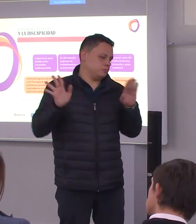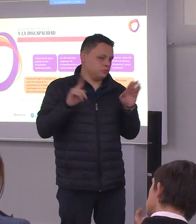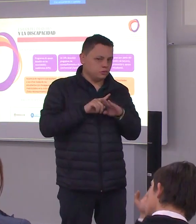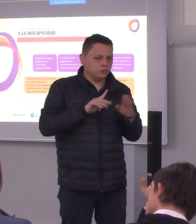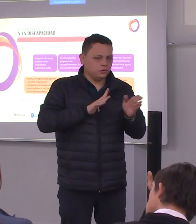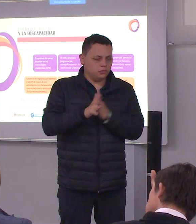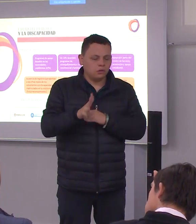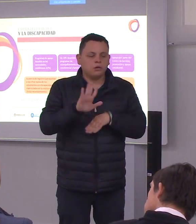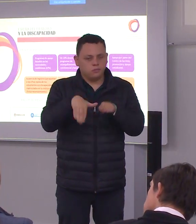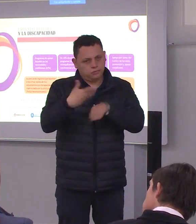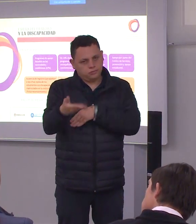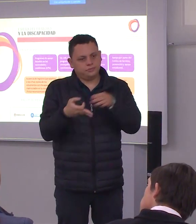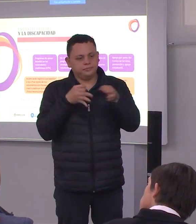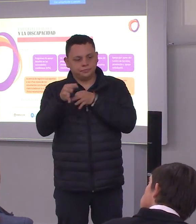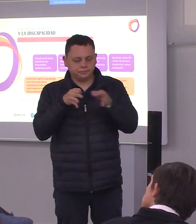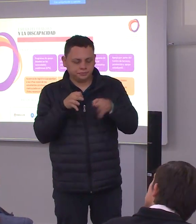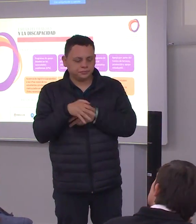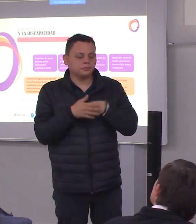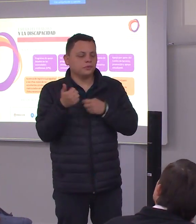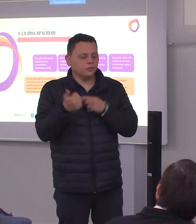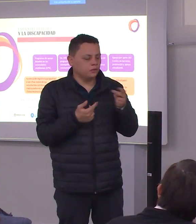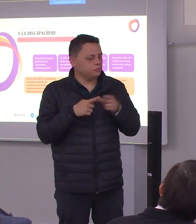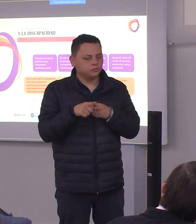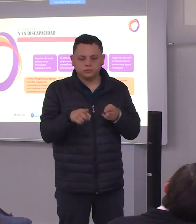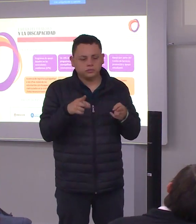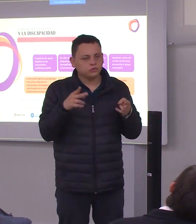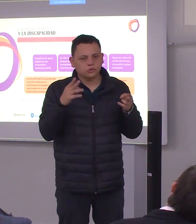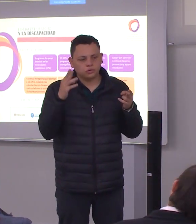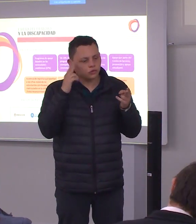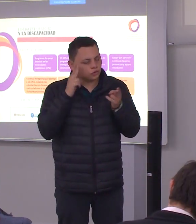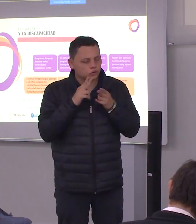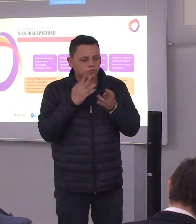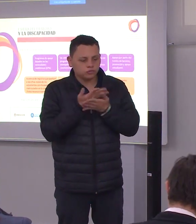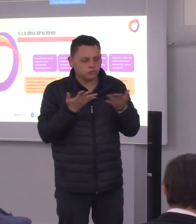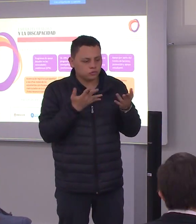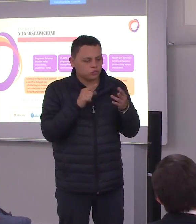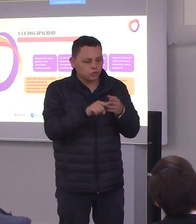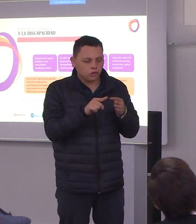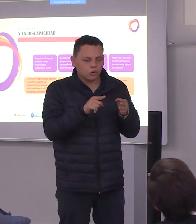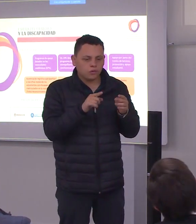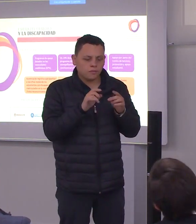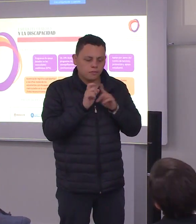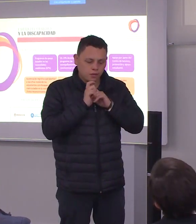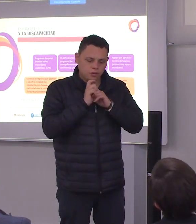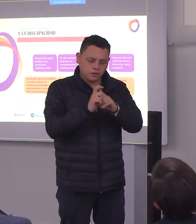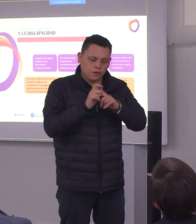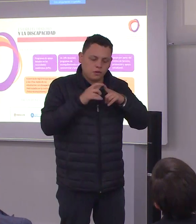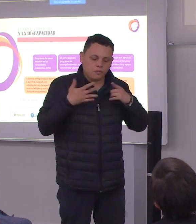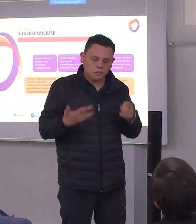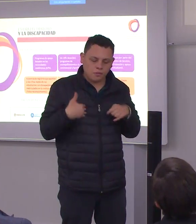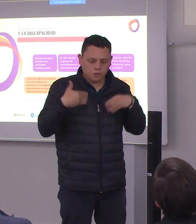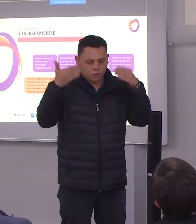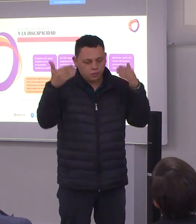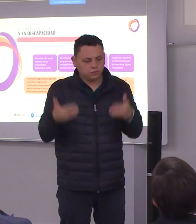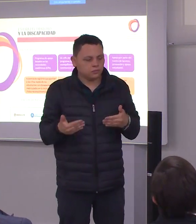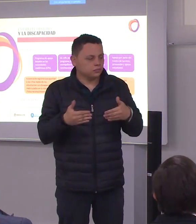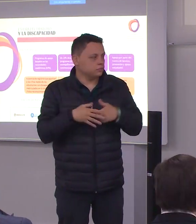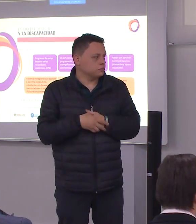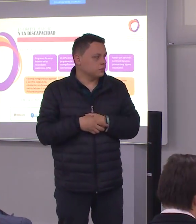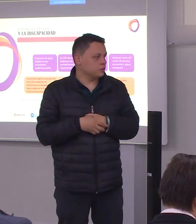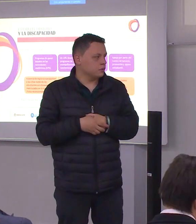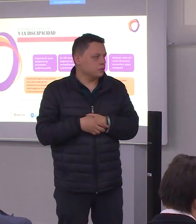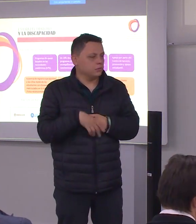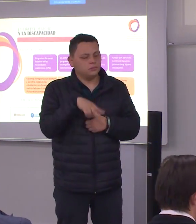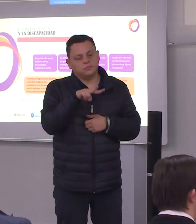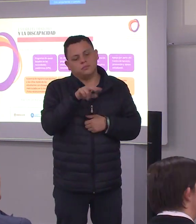adelante lo vamos a ver falta de conocimiento sobre la terminología me referían para hablar de discapacidad casos de